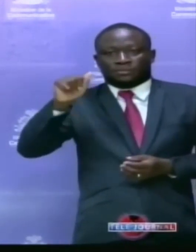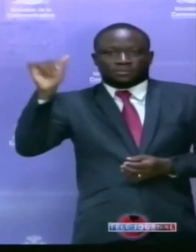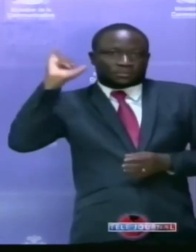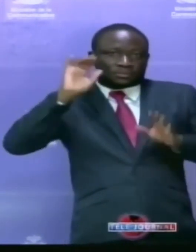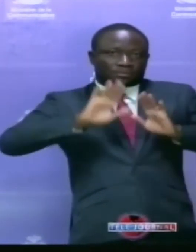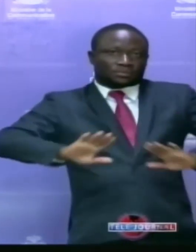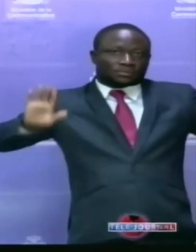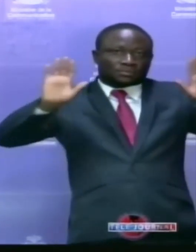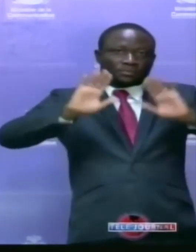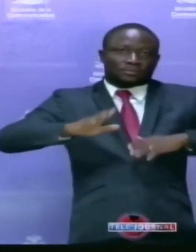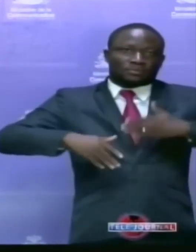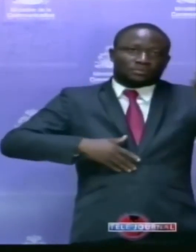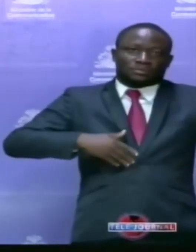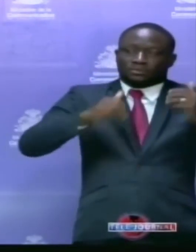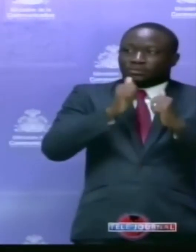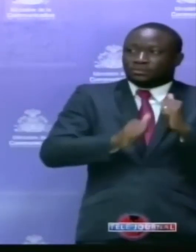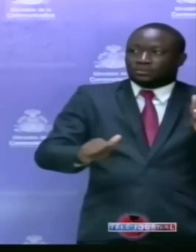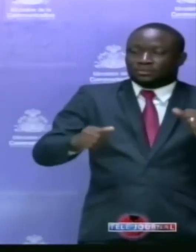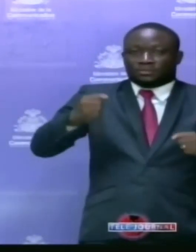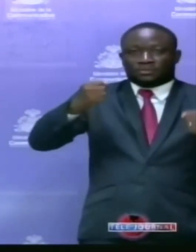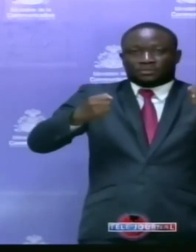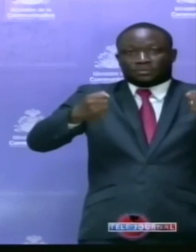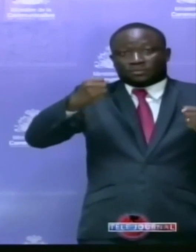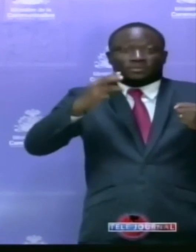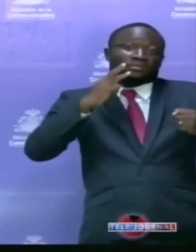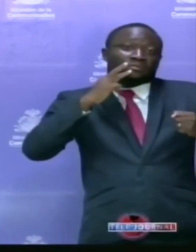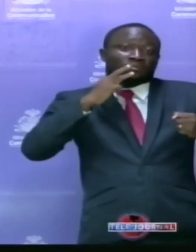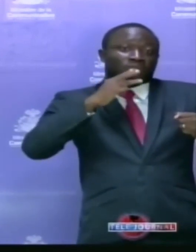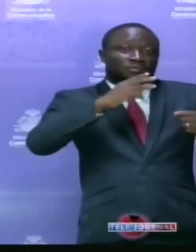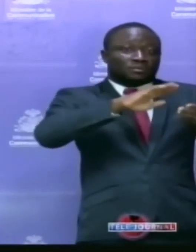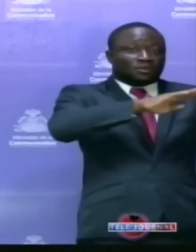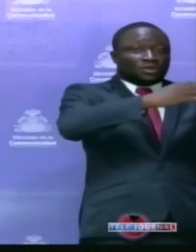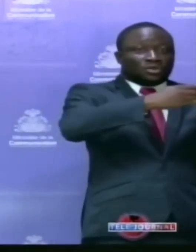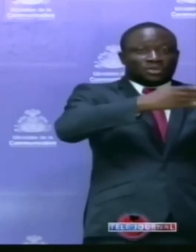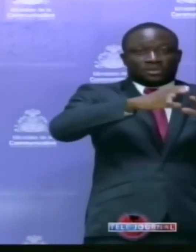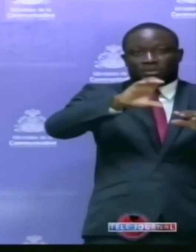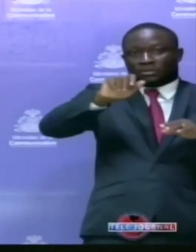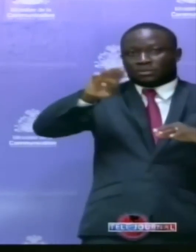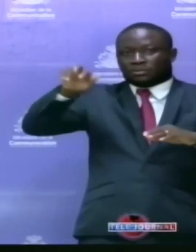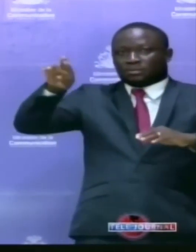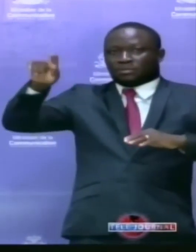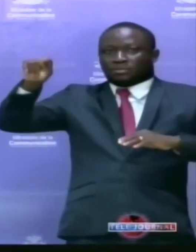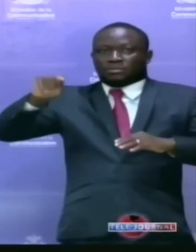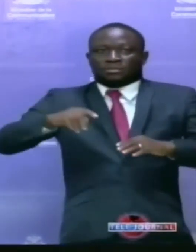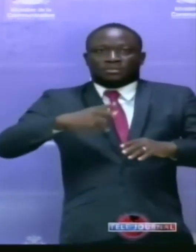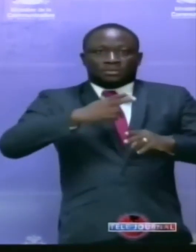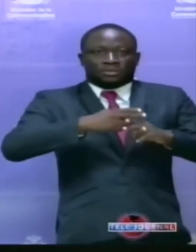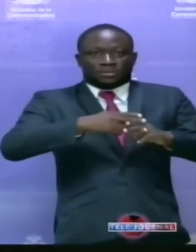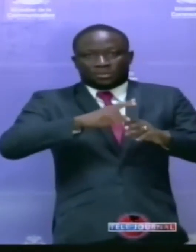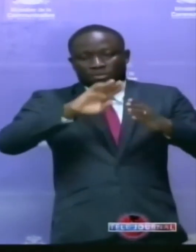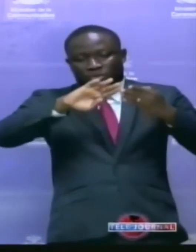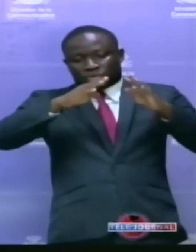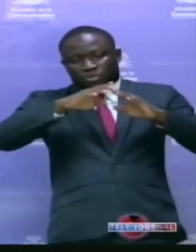dimanche, et par chaque camion bleu, ma côté ça, cabale, qui est le